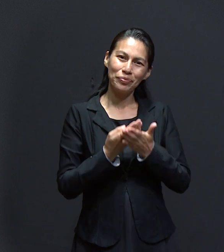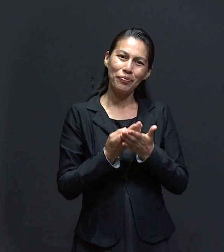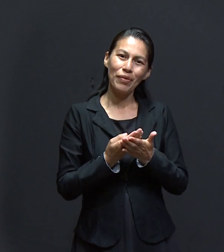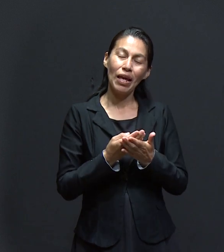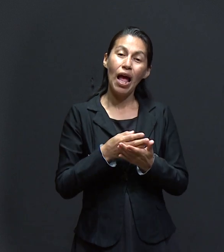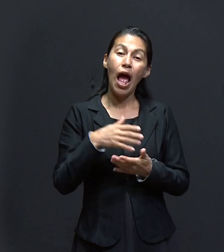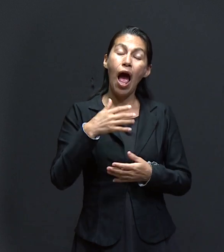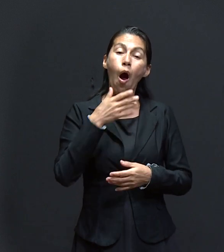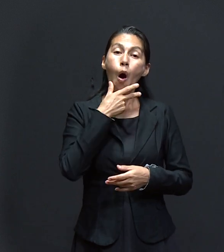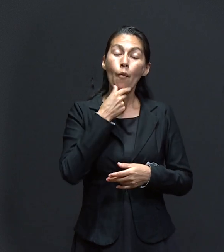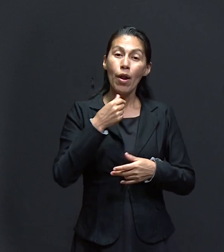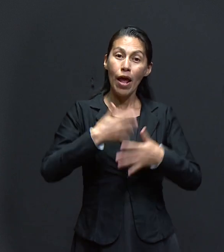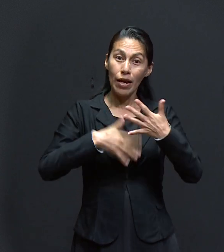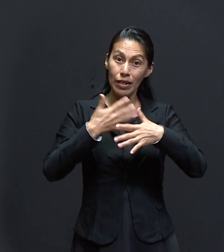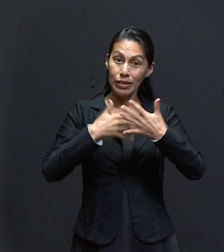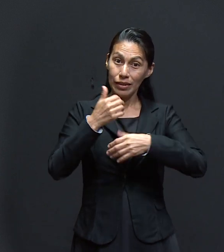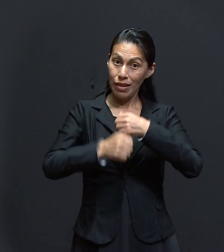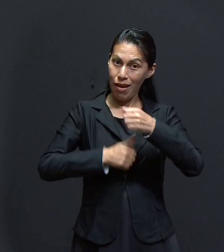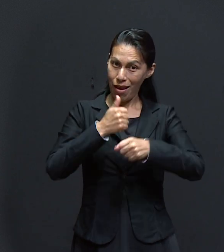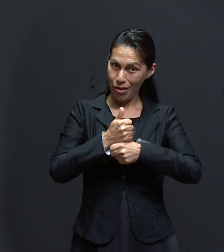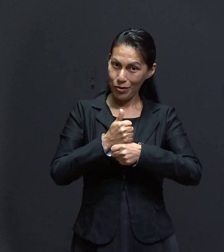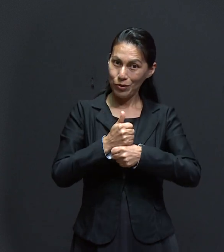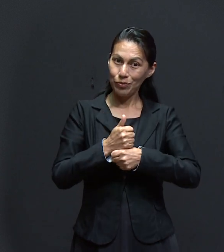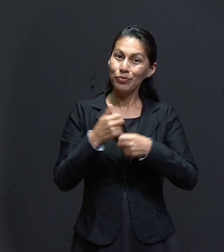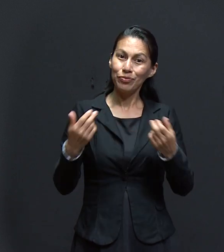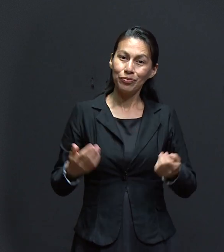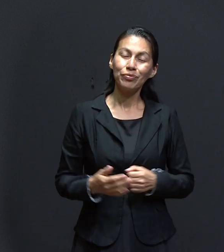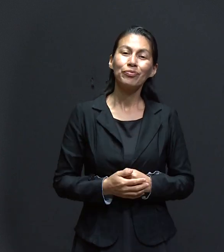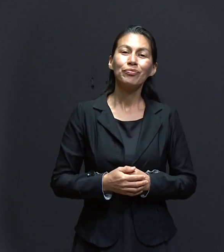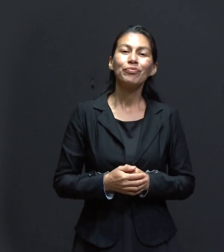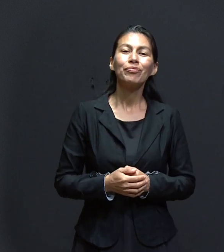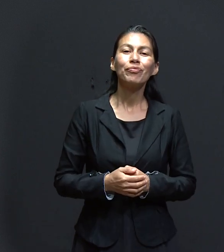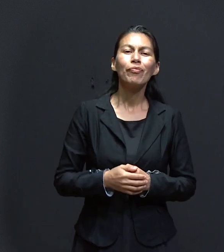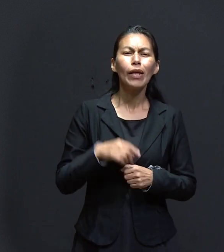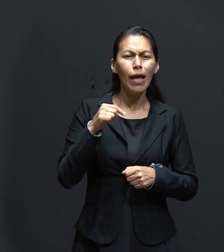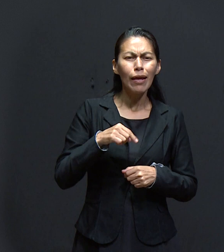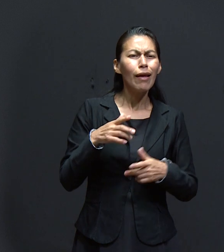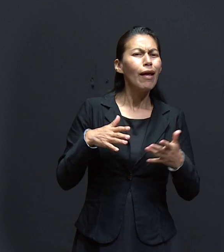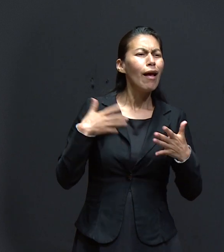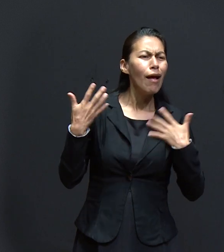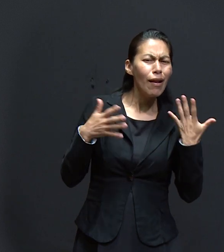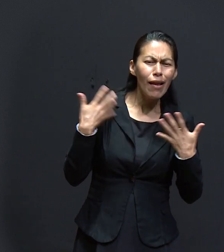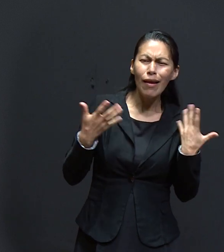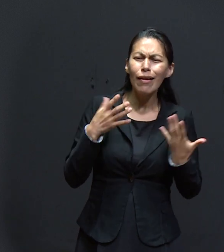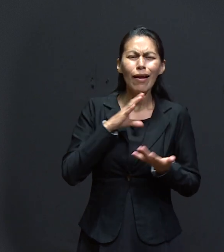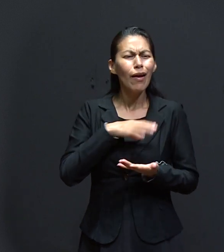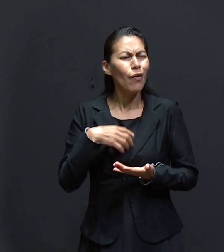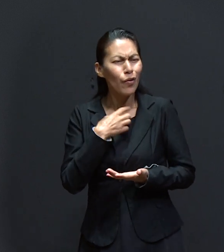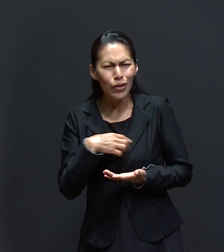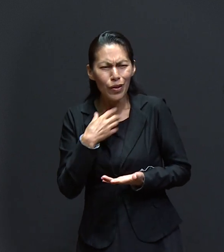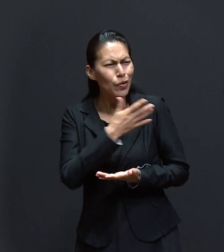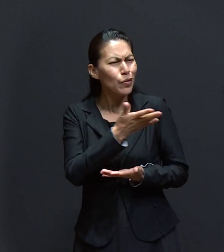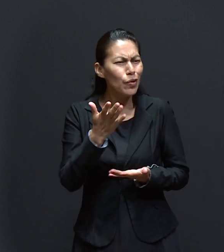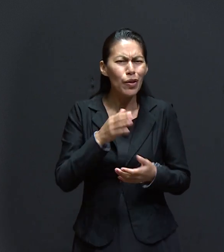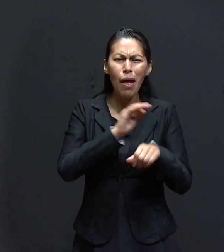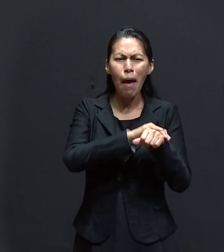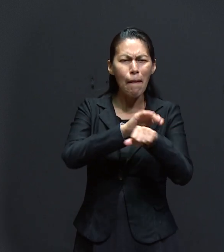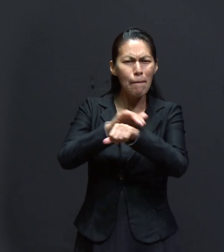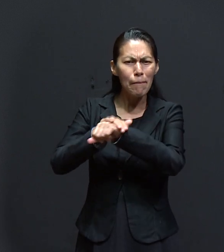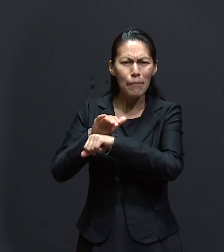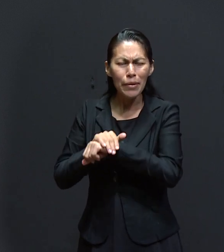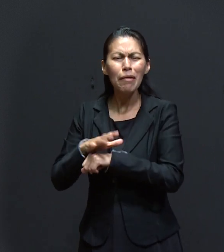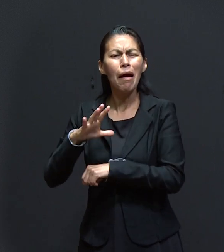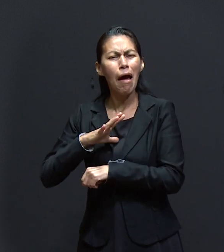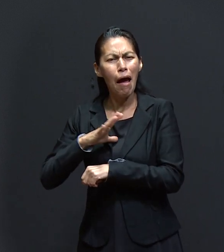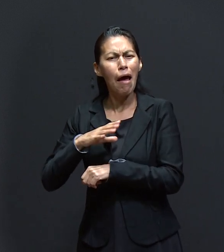cumplió 15 años y estamos disfrutando de esta labor que estamos haciendo y nuestro tanto de